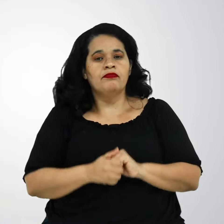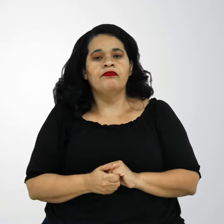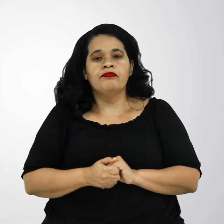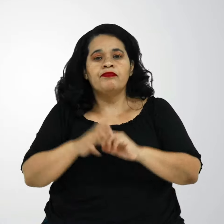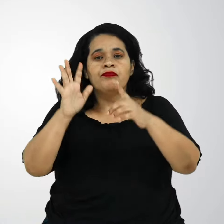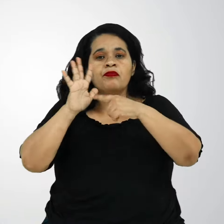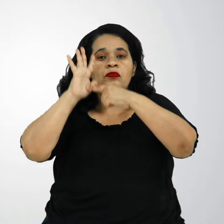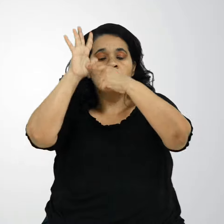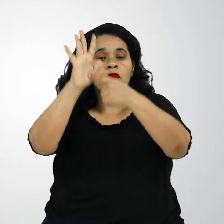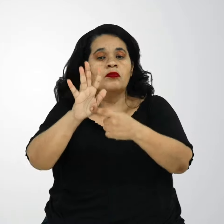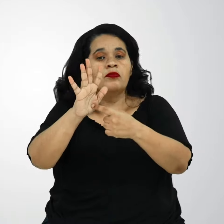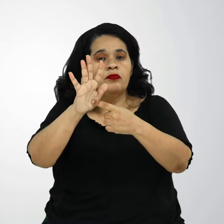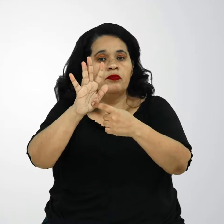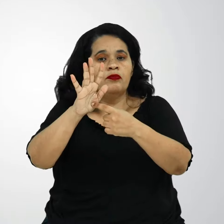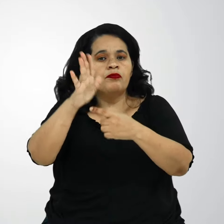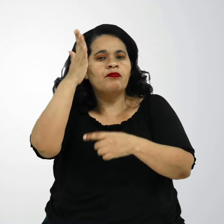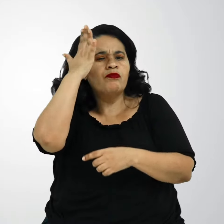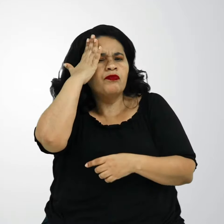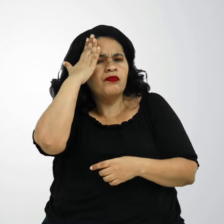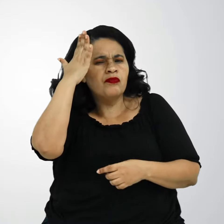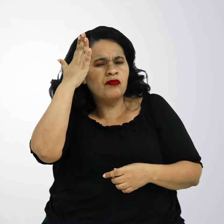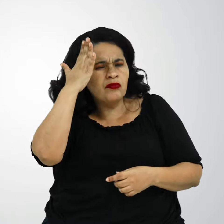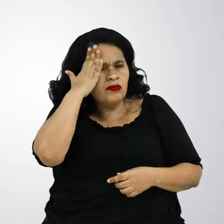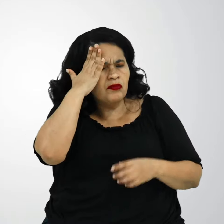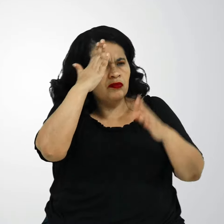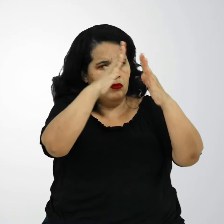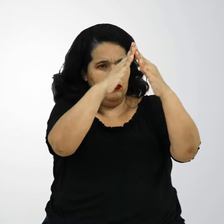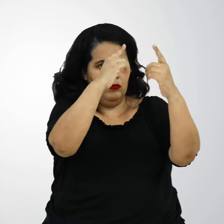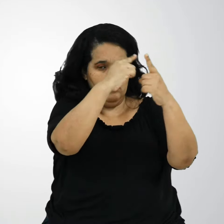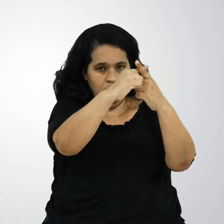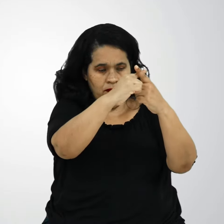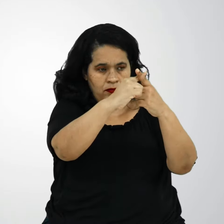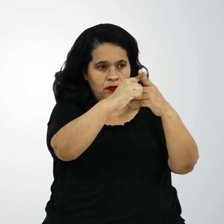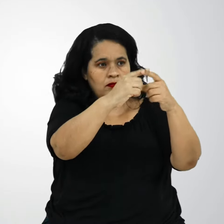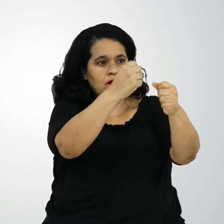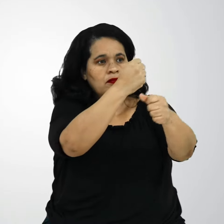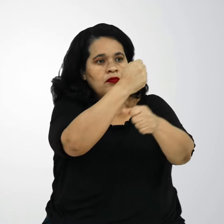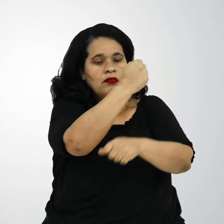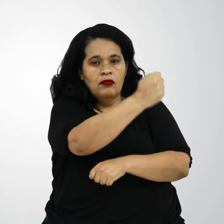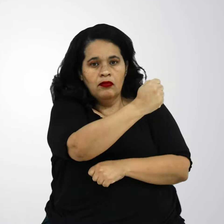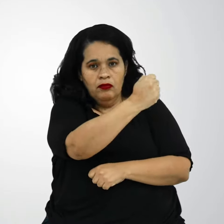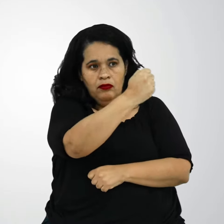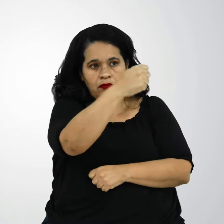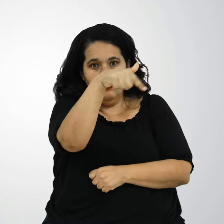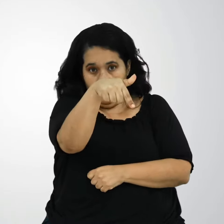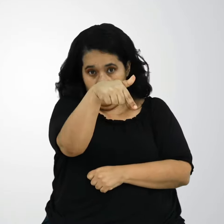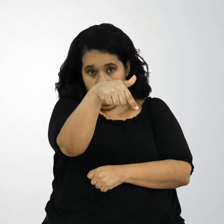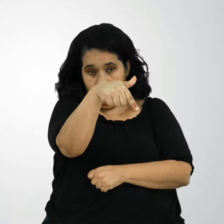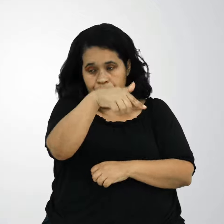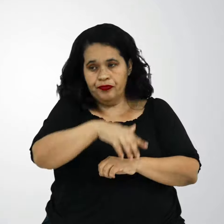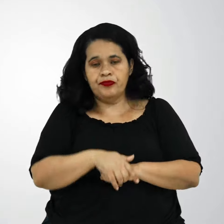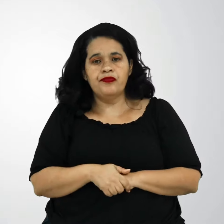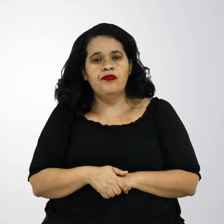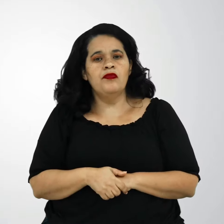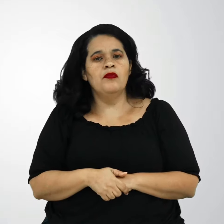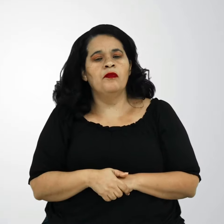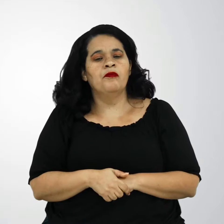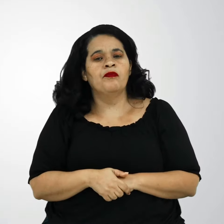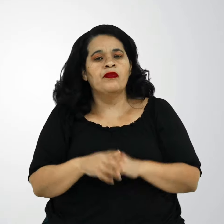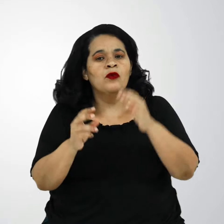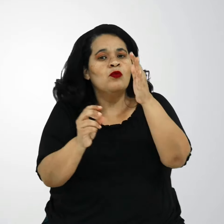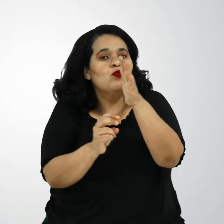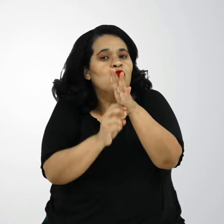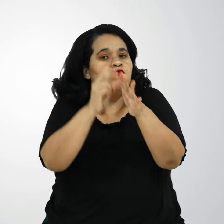cumpre no entendimento dos irmãos lá, Adventistas do Sétimo Dia, cumpre a